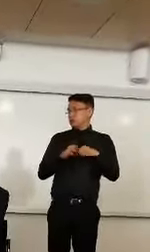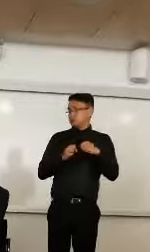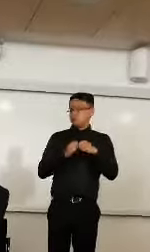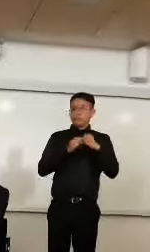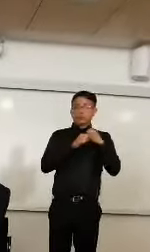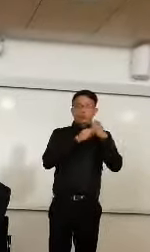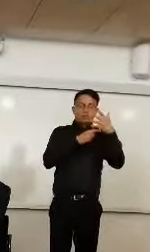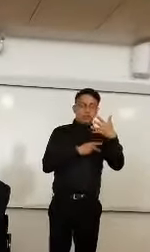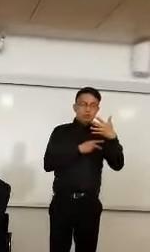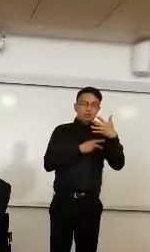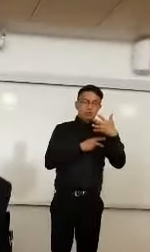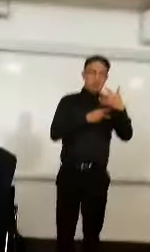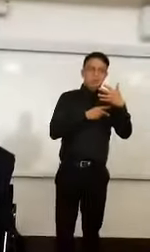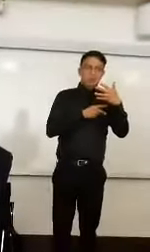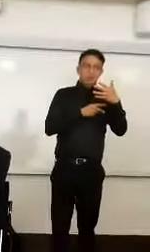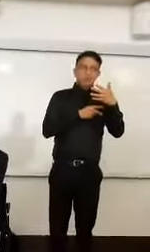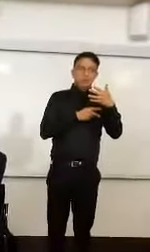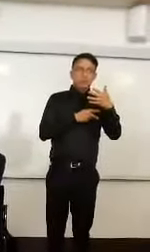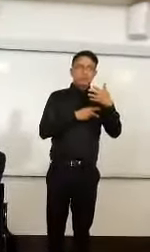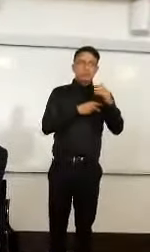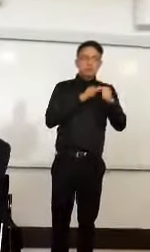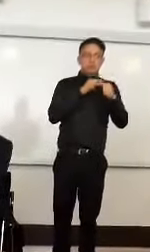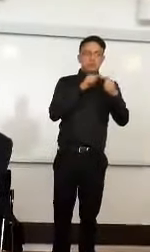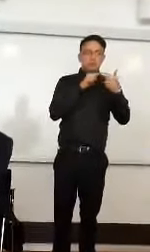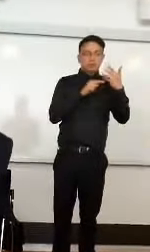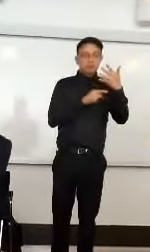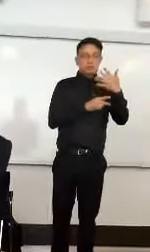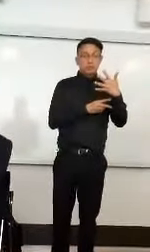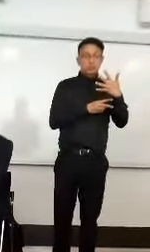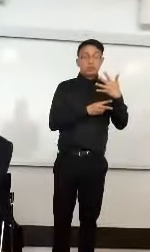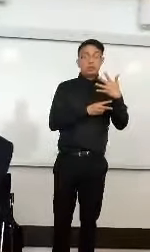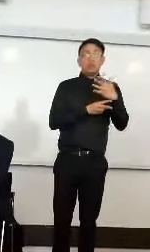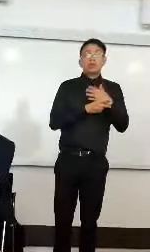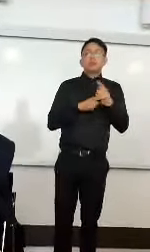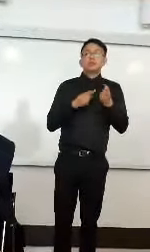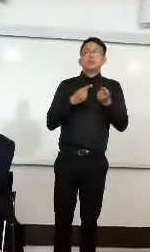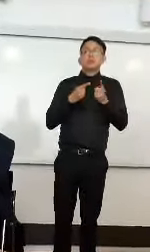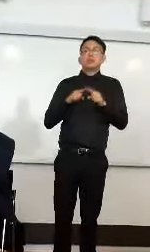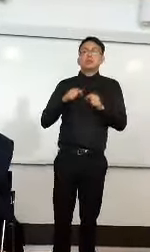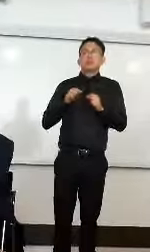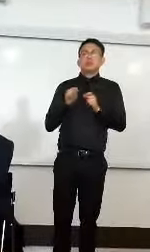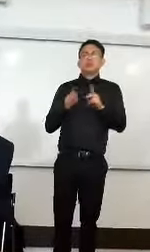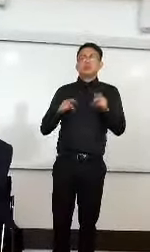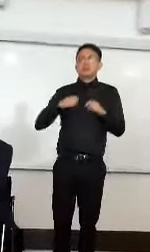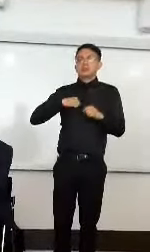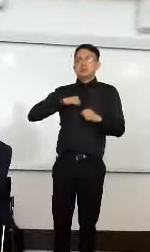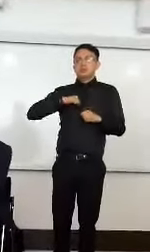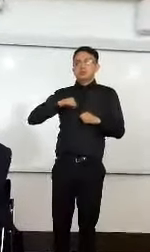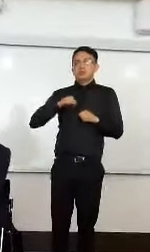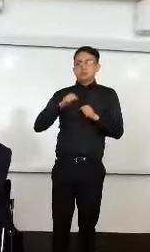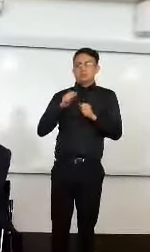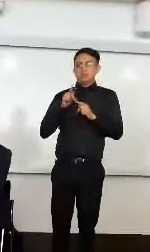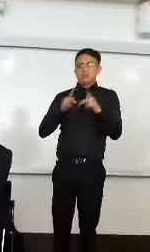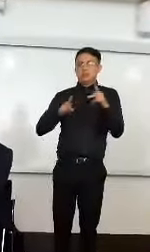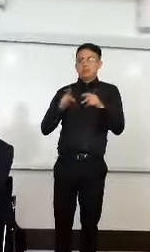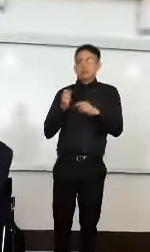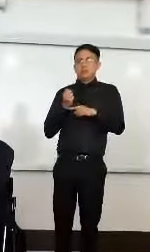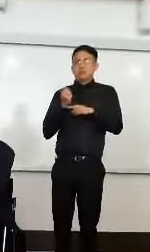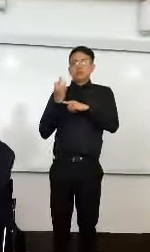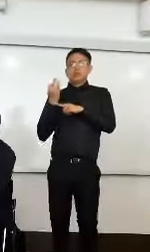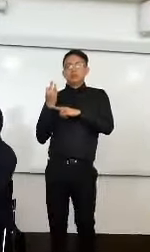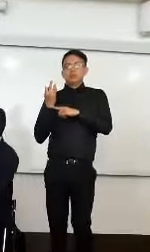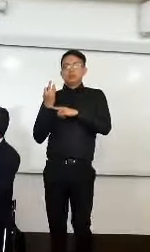siete participantes por parte de las organizaciones con discapacidad, y para las que trabajaban por los derechos se establecieron 3 participantes.